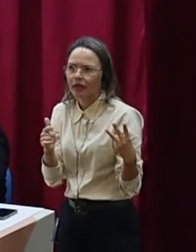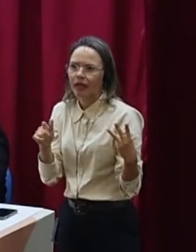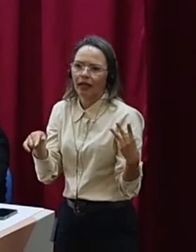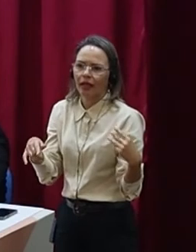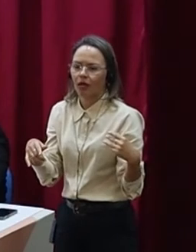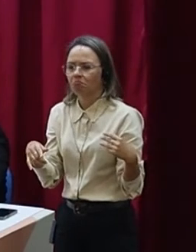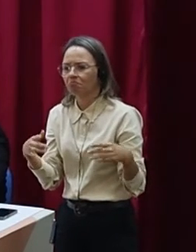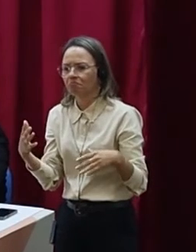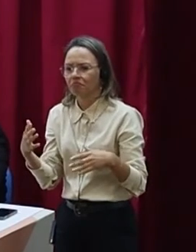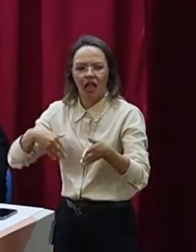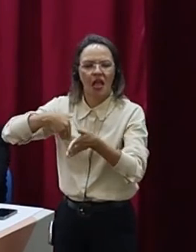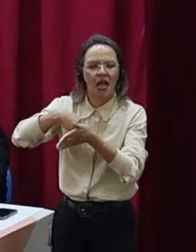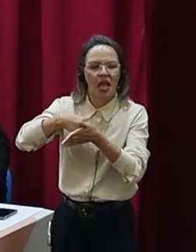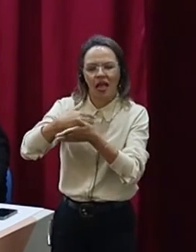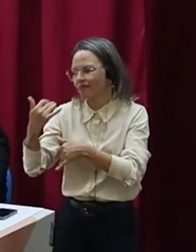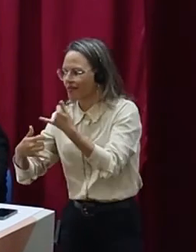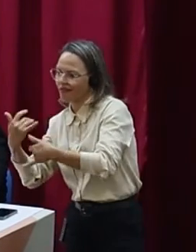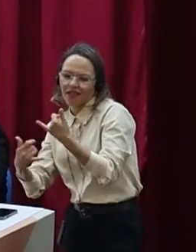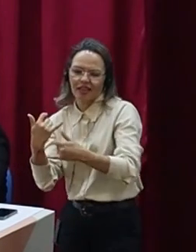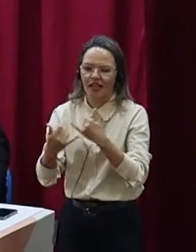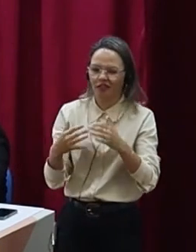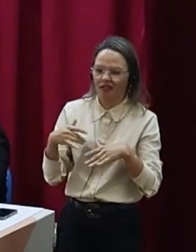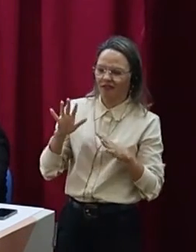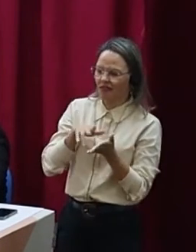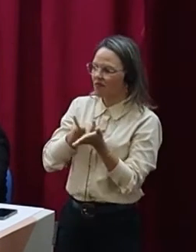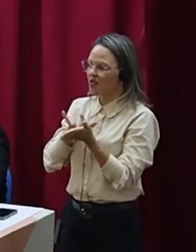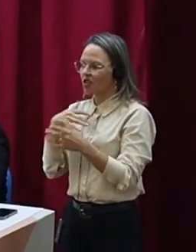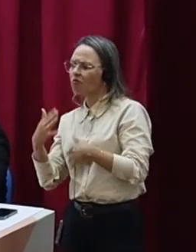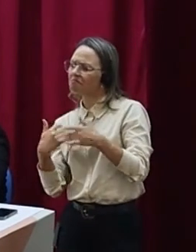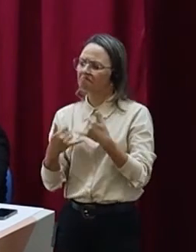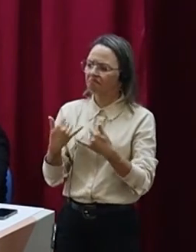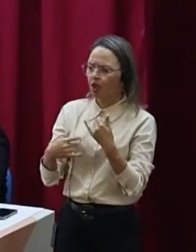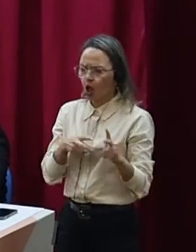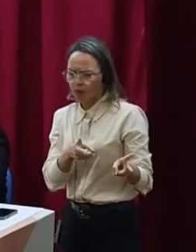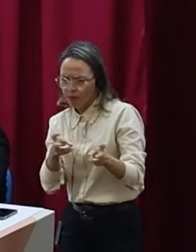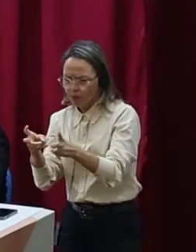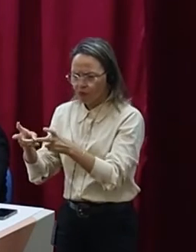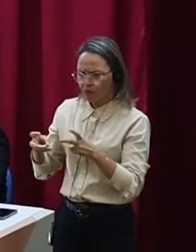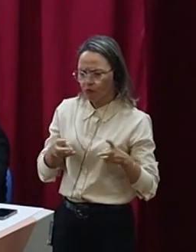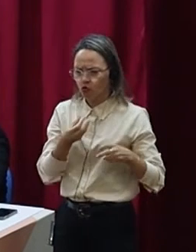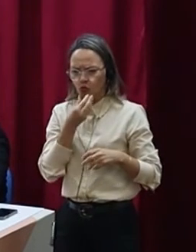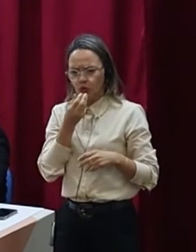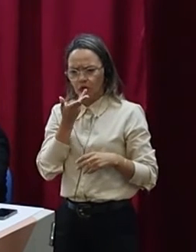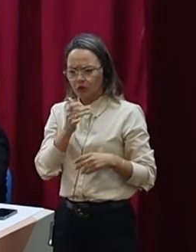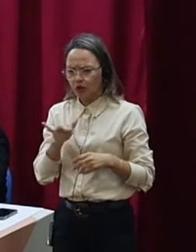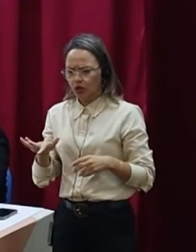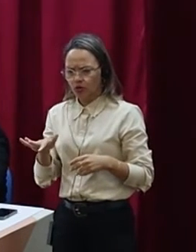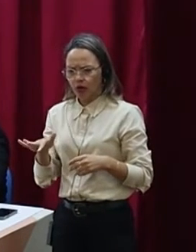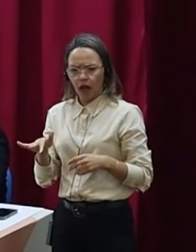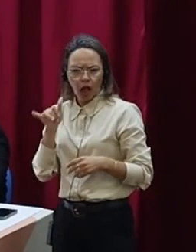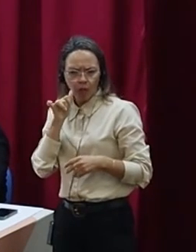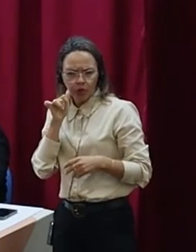ahí. Entonces les pregunté, todos los niñas, eran más niñas paraguayas, hablan 3